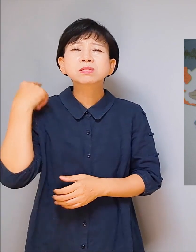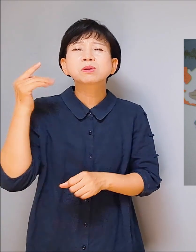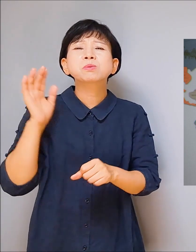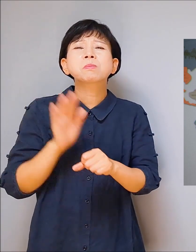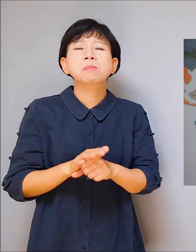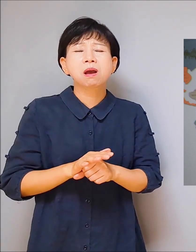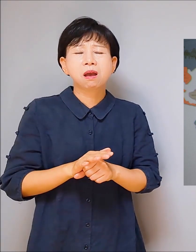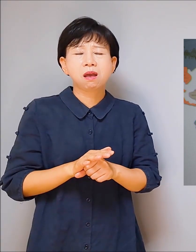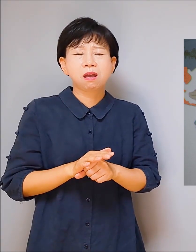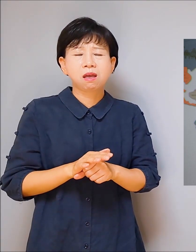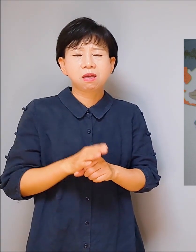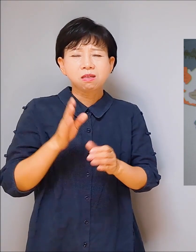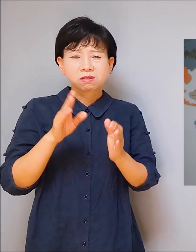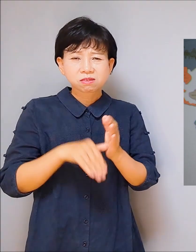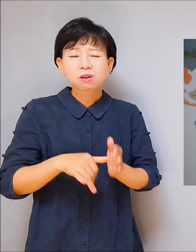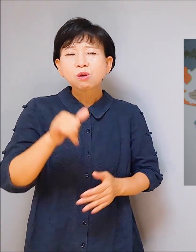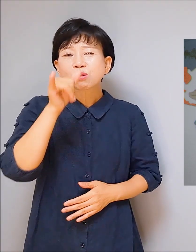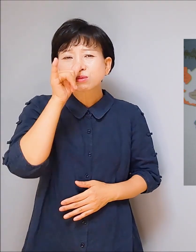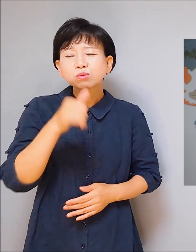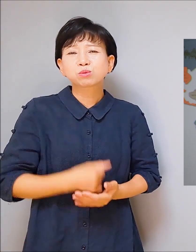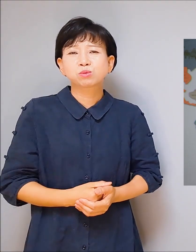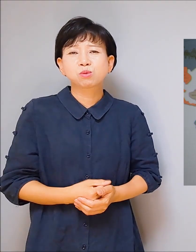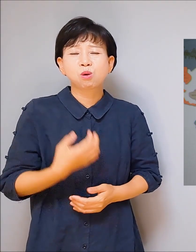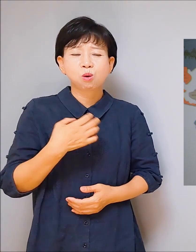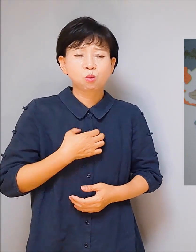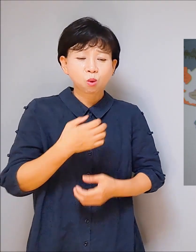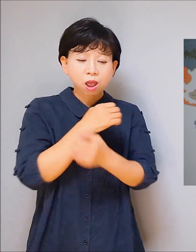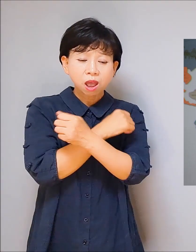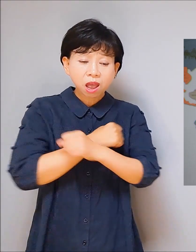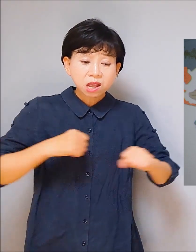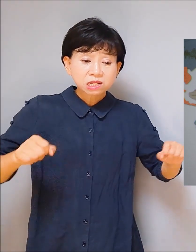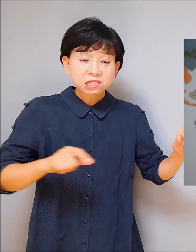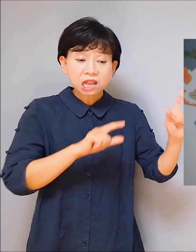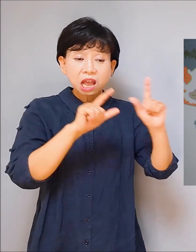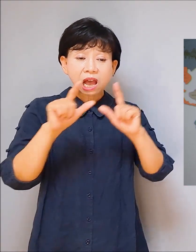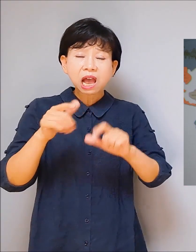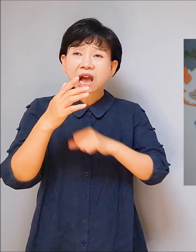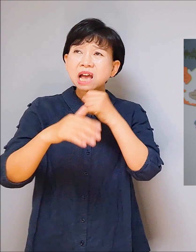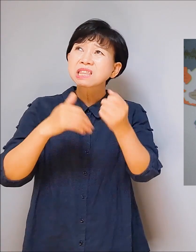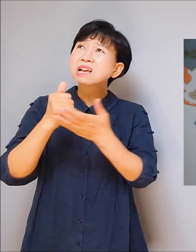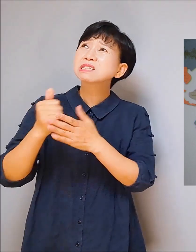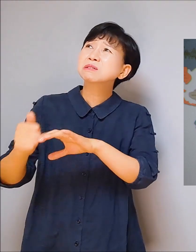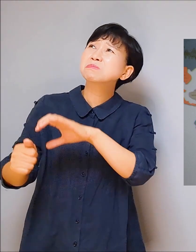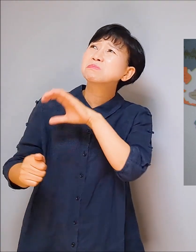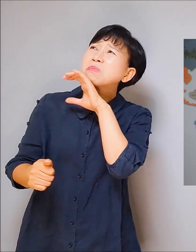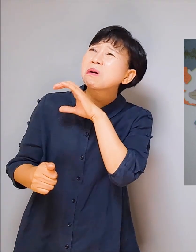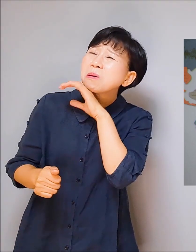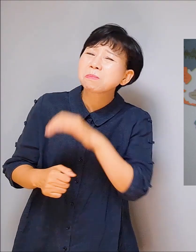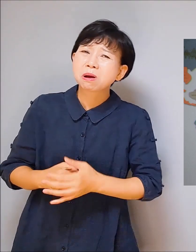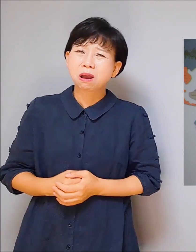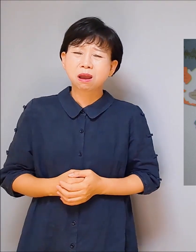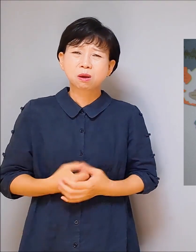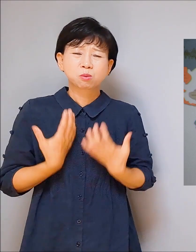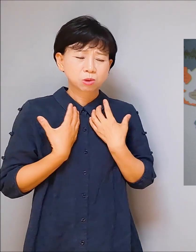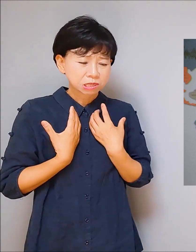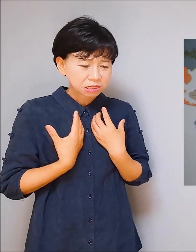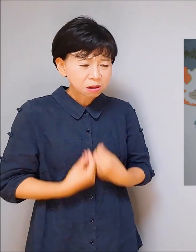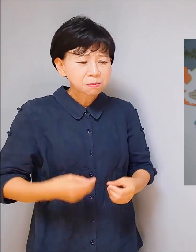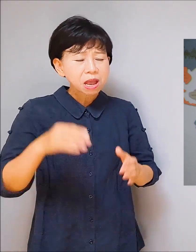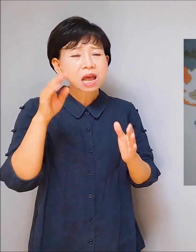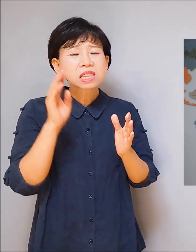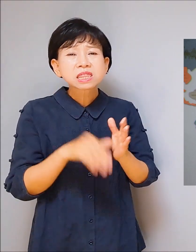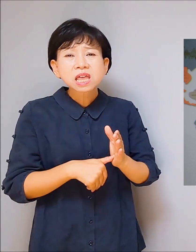있습니다. 광야에서 탐욕스럽게 하나님을 원망하고 불평하다가 좌절했던